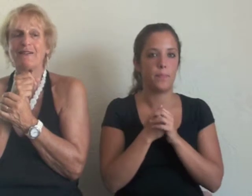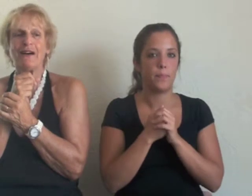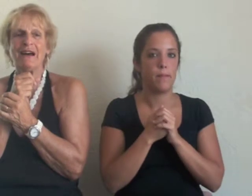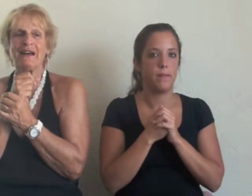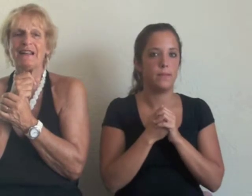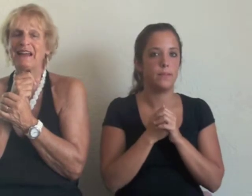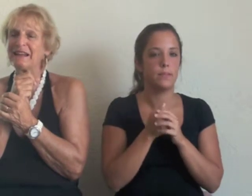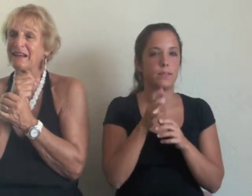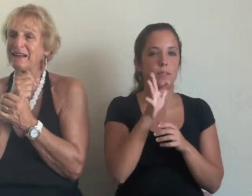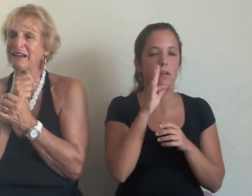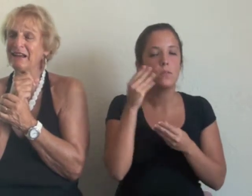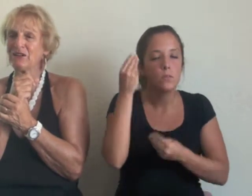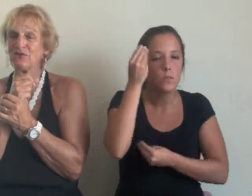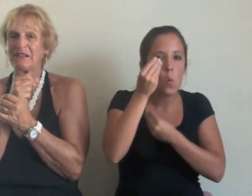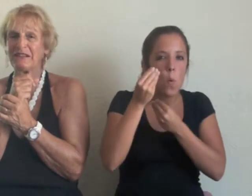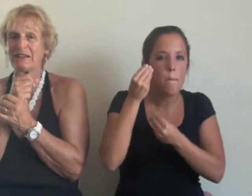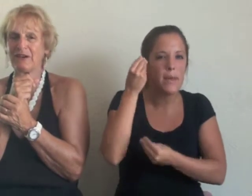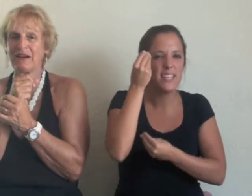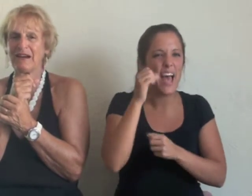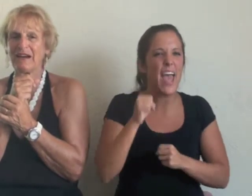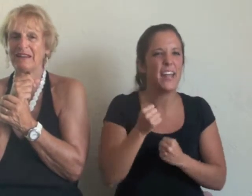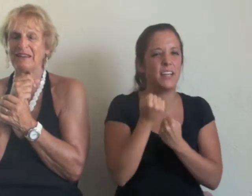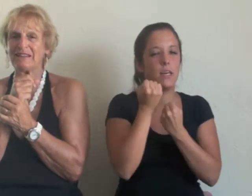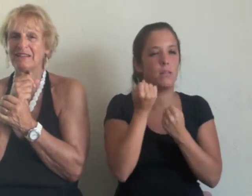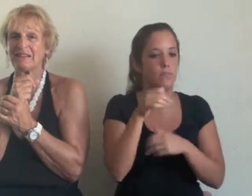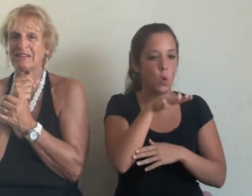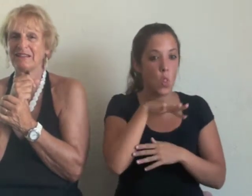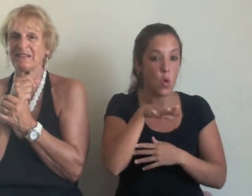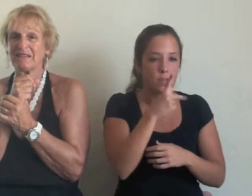Y lleva la energía nutritiva ahí.